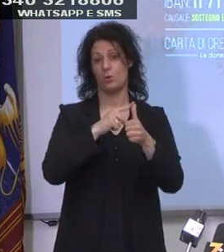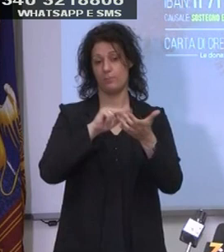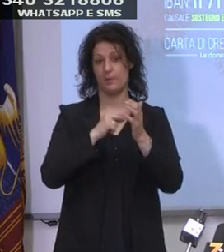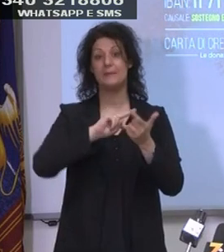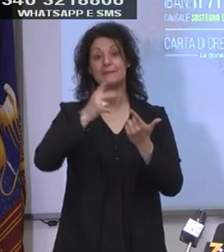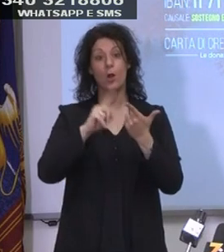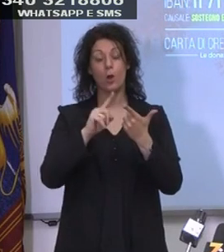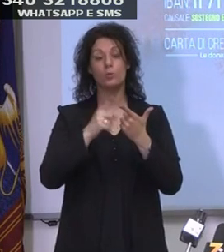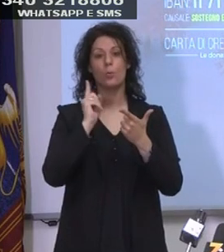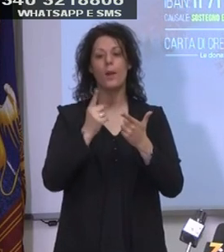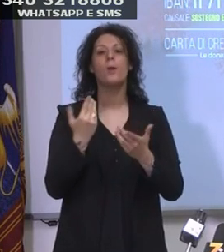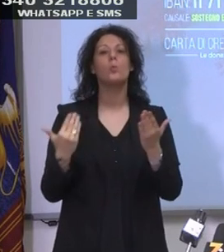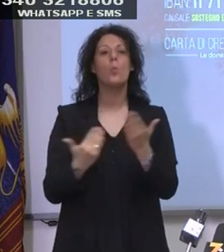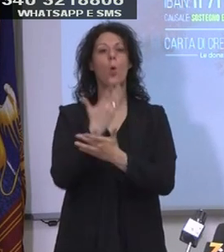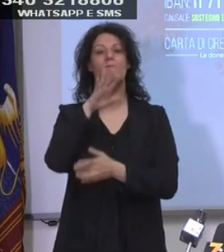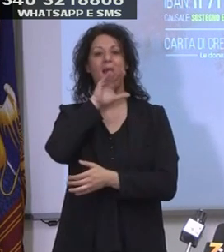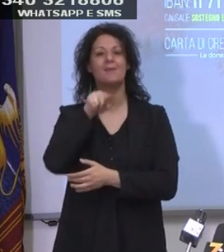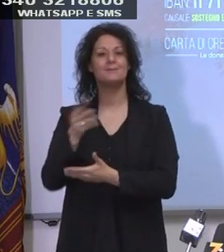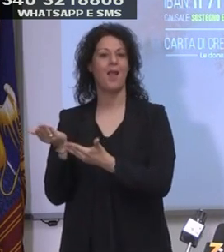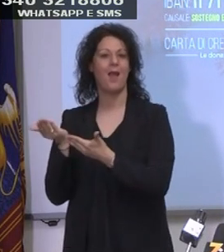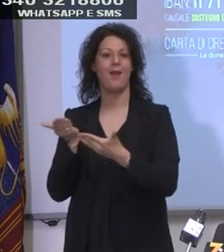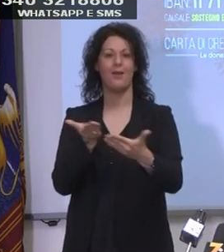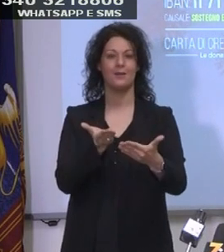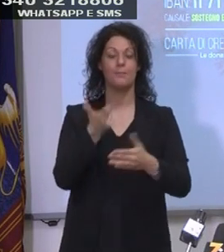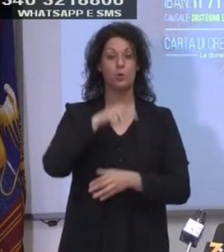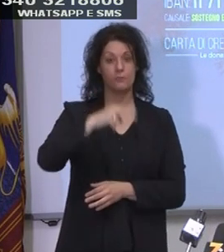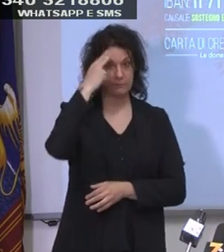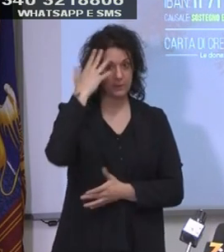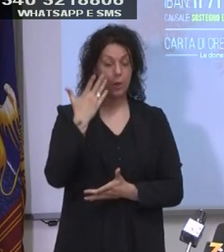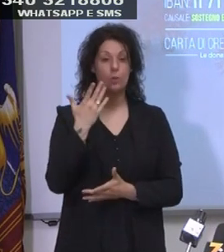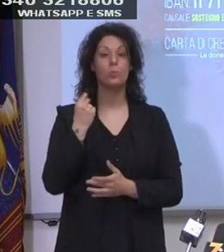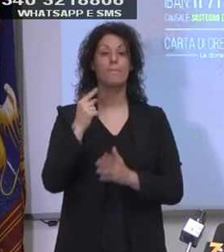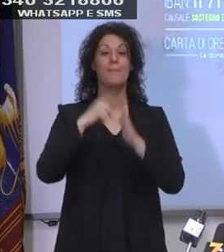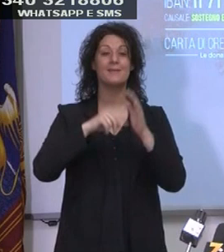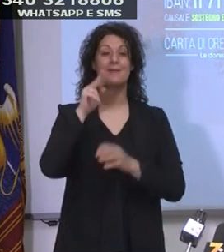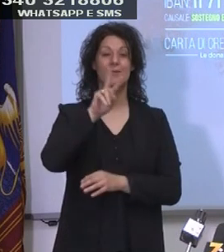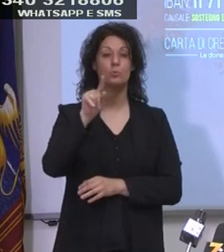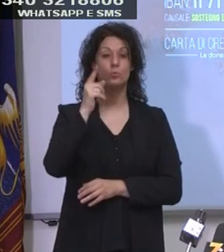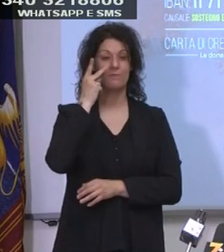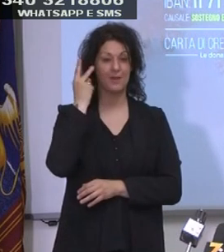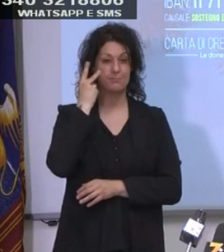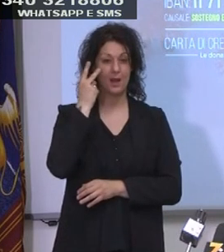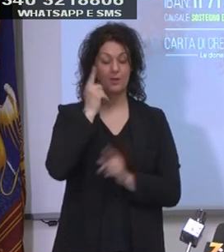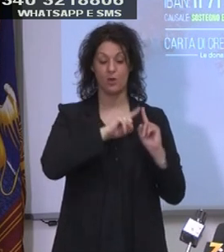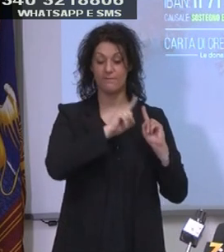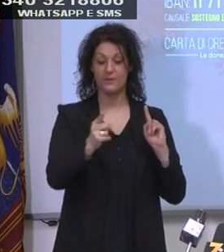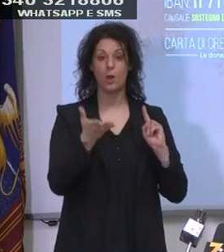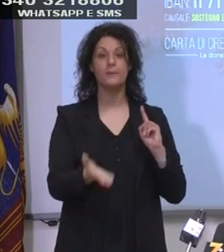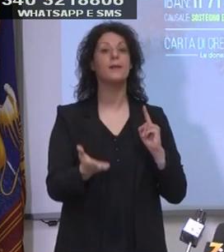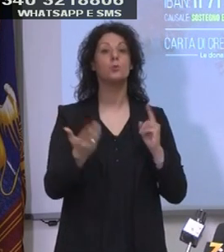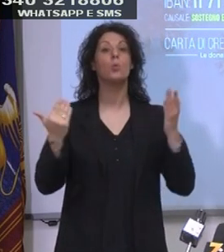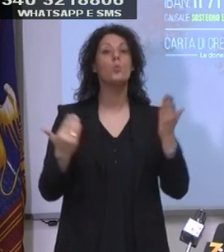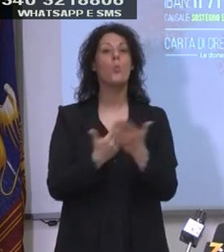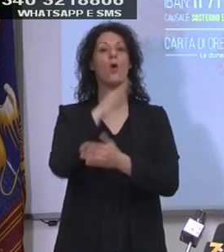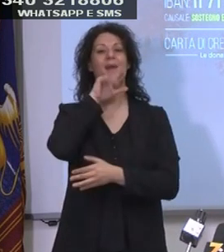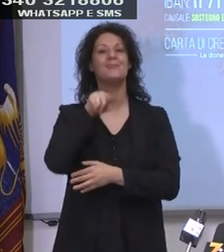prese in carico. Cioè, voglio ricordarvi che dal 21 febbraio, 23 febbraio, tutte le case di riposo non hanno più preso in carico nuovi